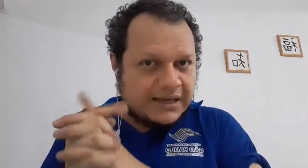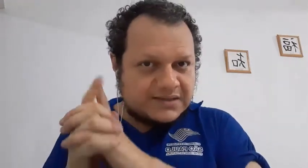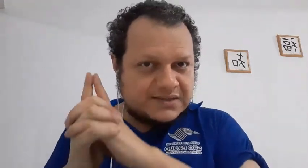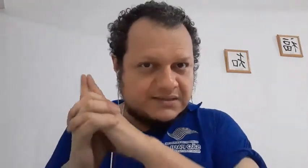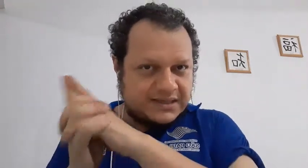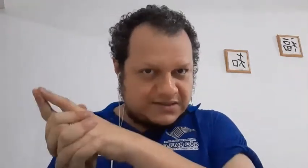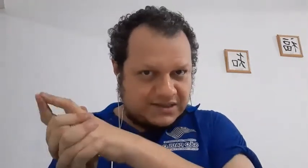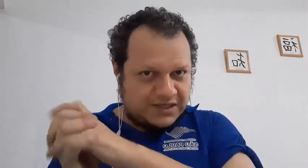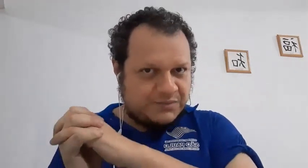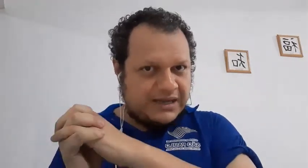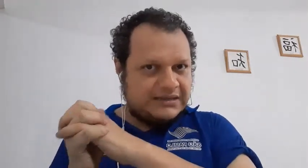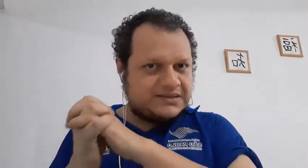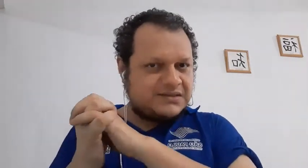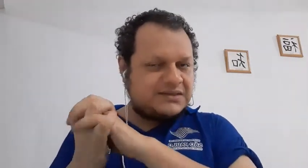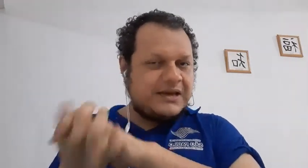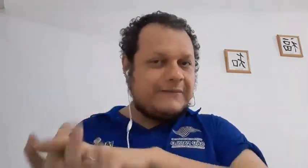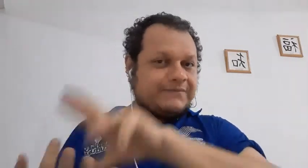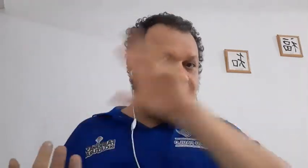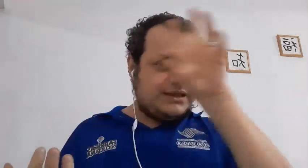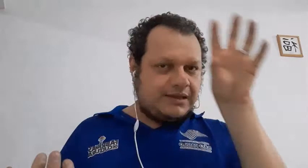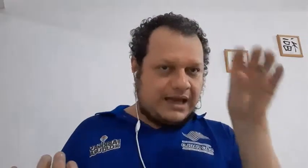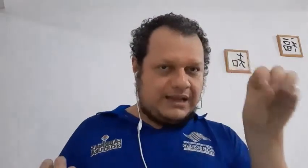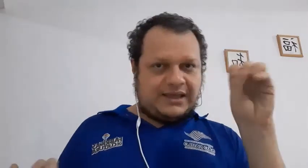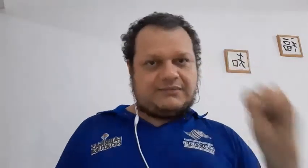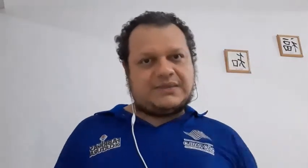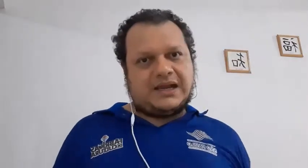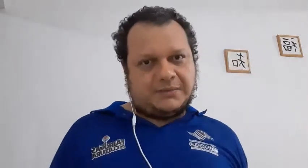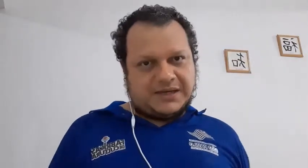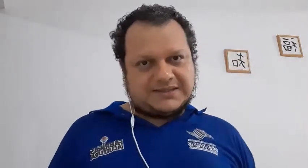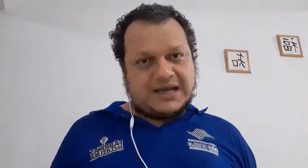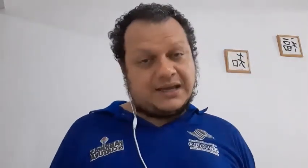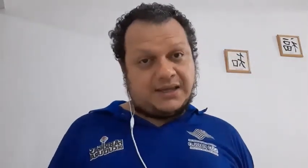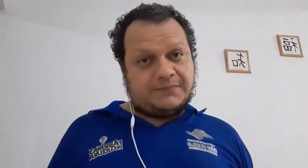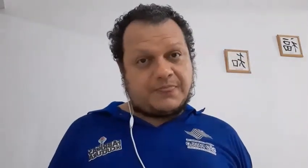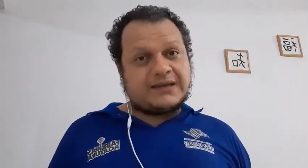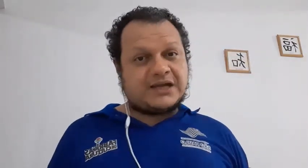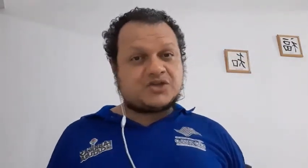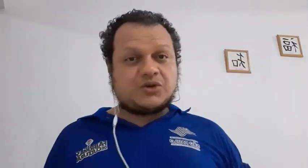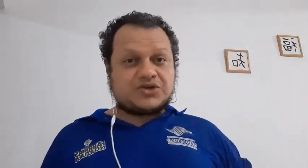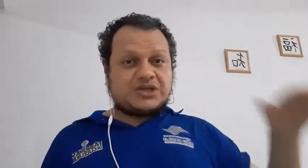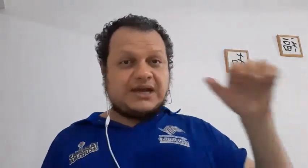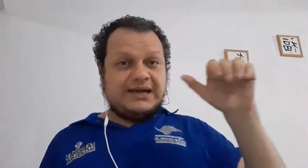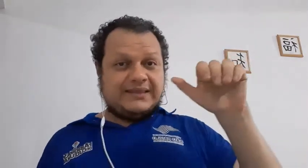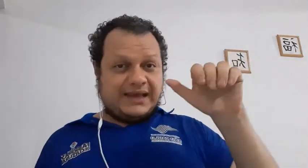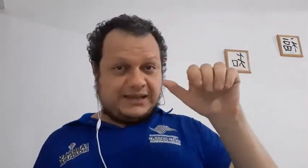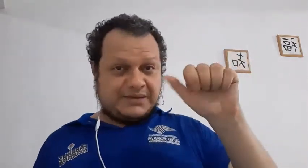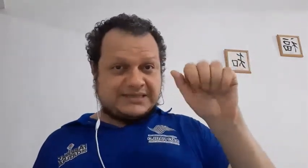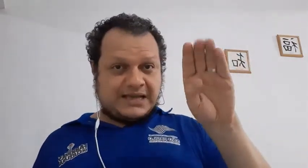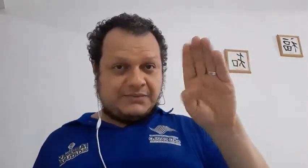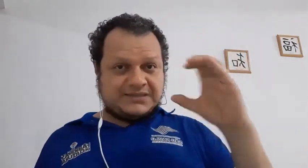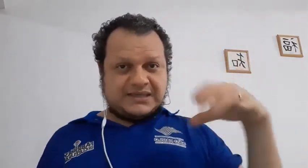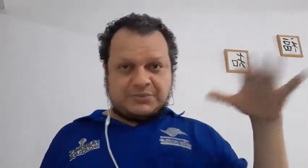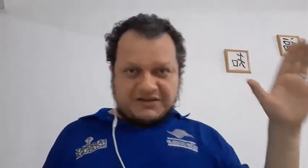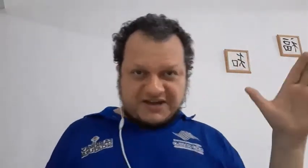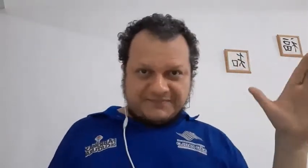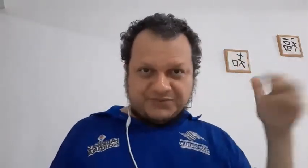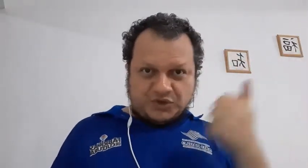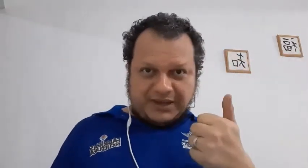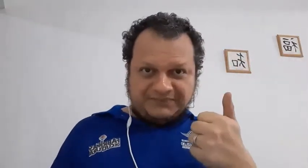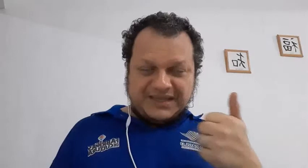manuais desses três países e além da Libras, aqui, a datilologia da Libras, A, B, C e por aí vai. Tudo bem?